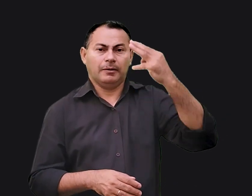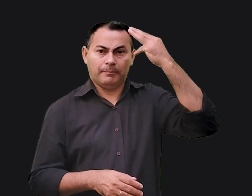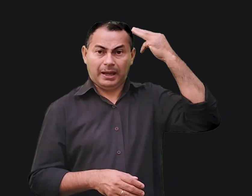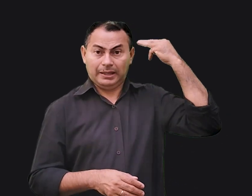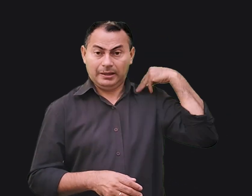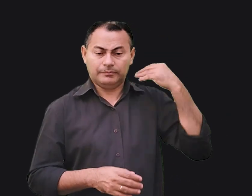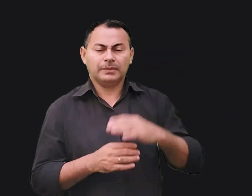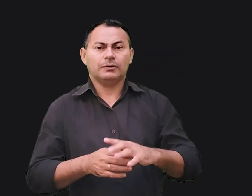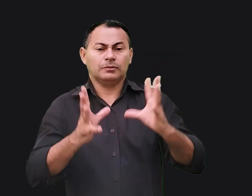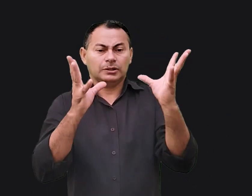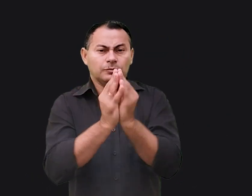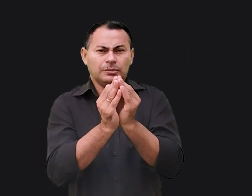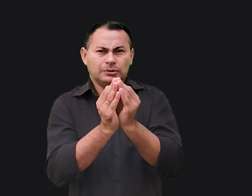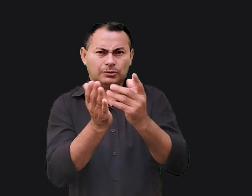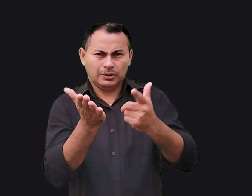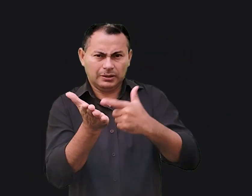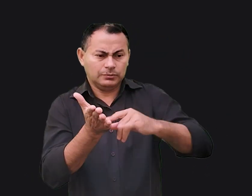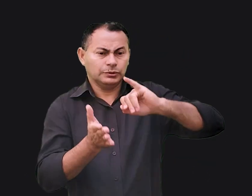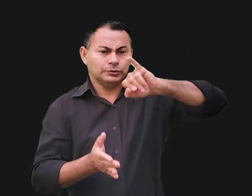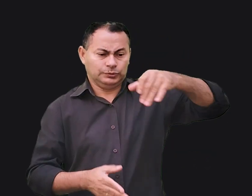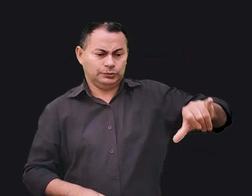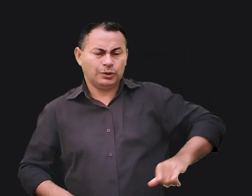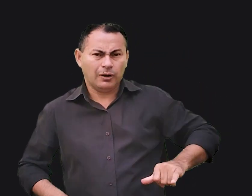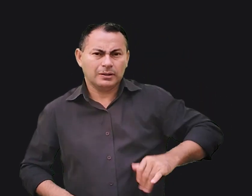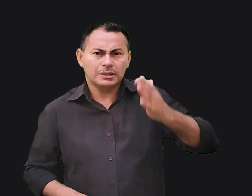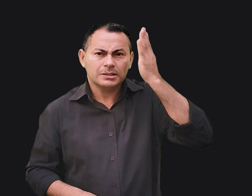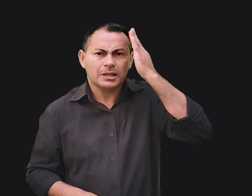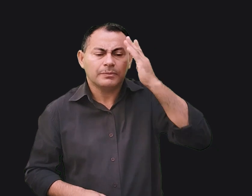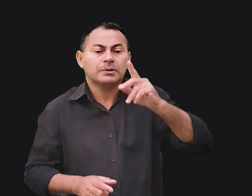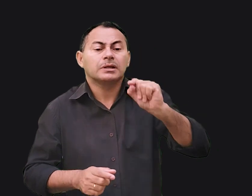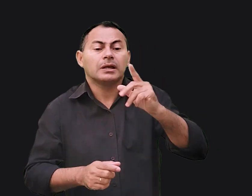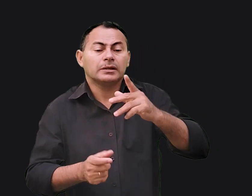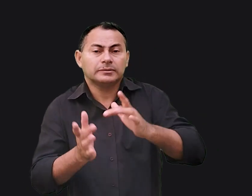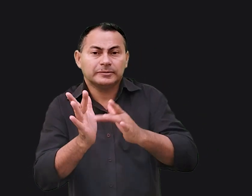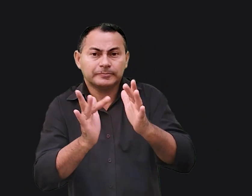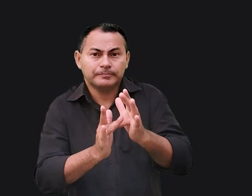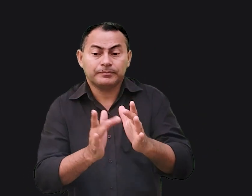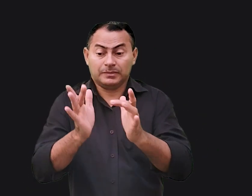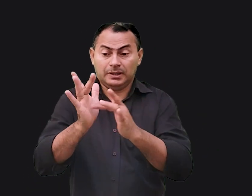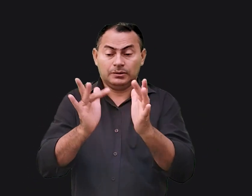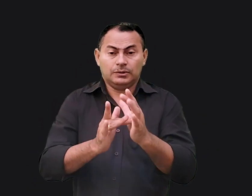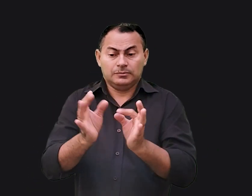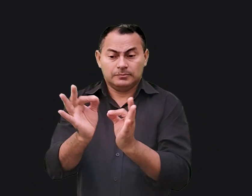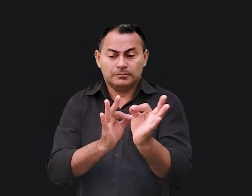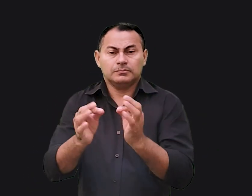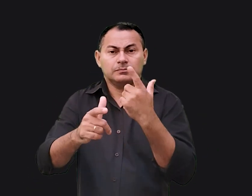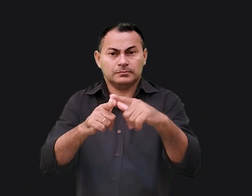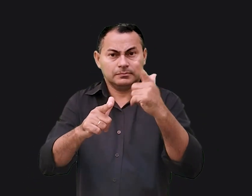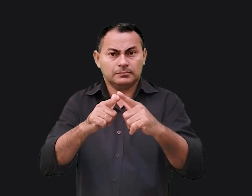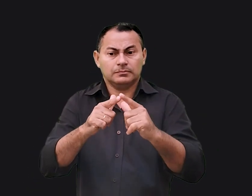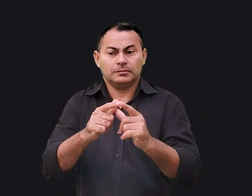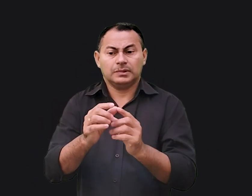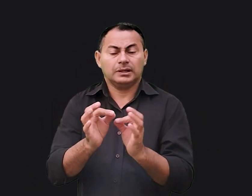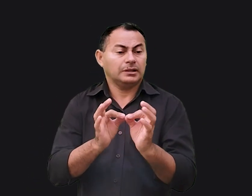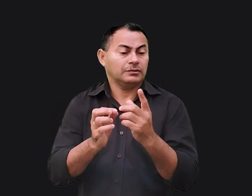de Jó. Você sabe o que ela nos diz sobre quem é Jesus? Jesus é a solução para os problemas